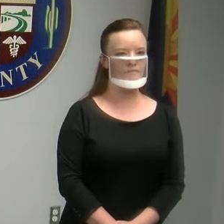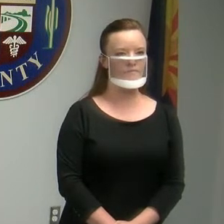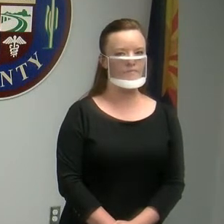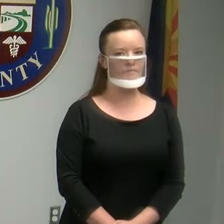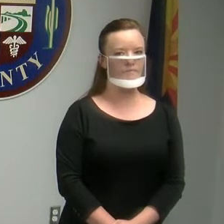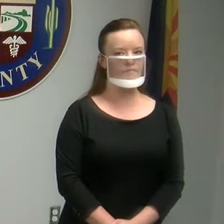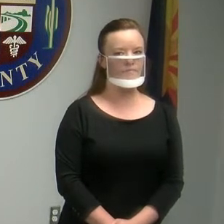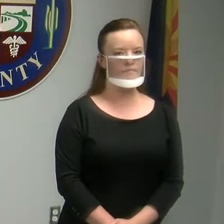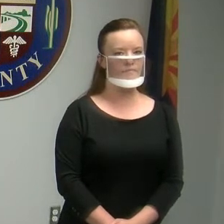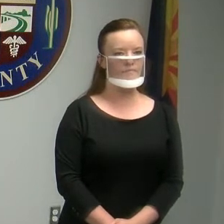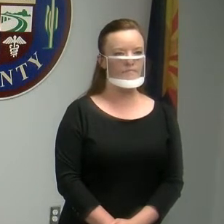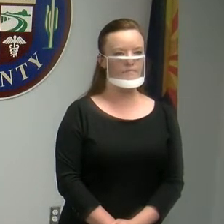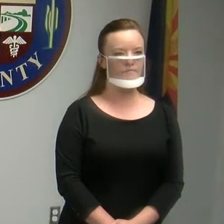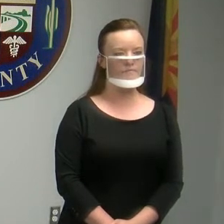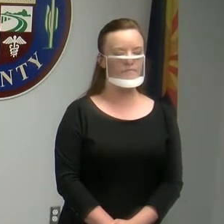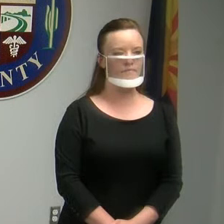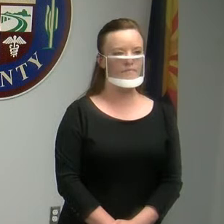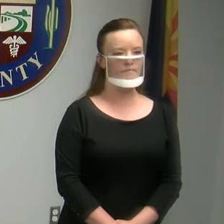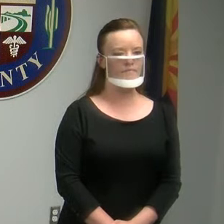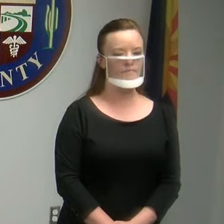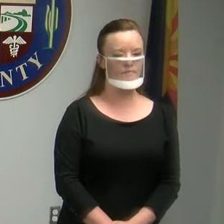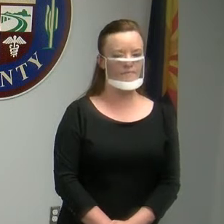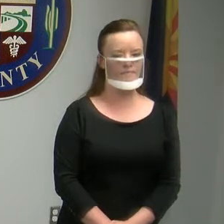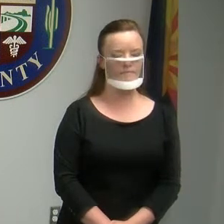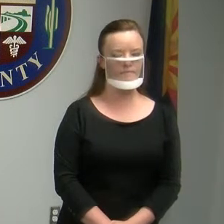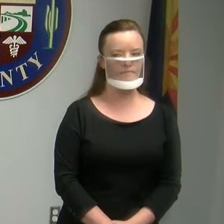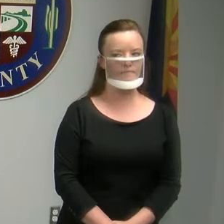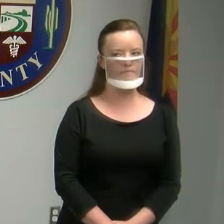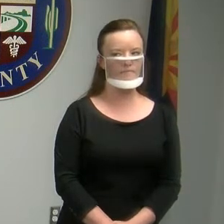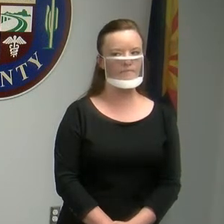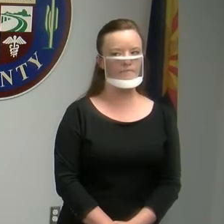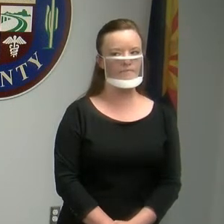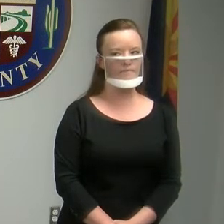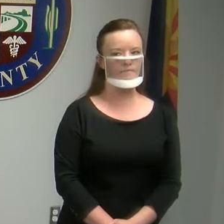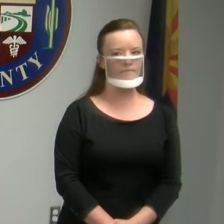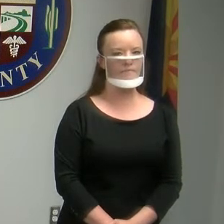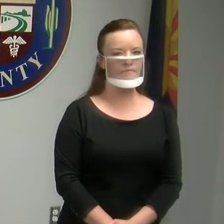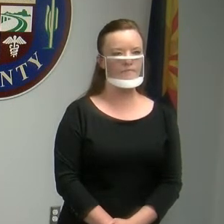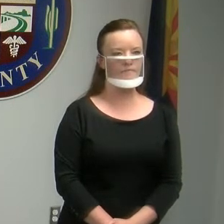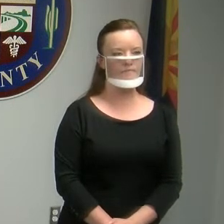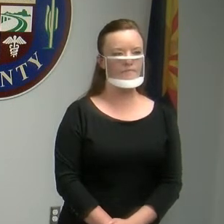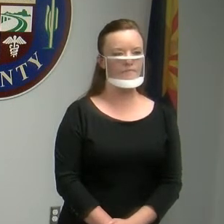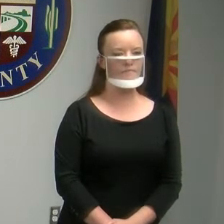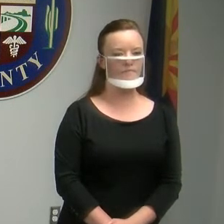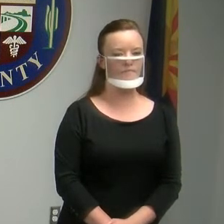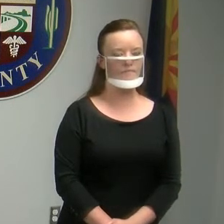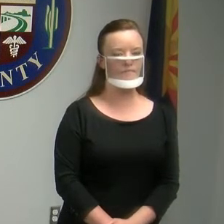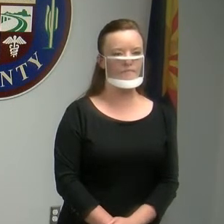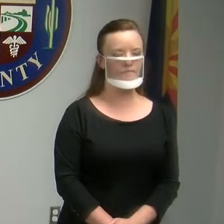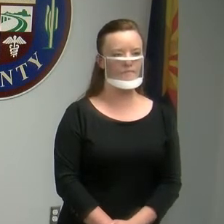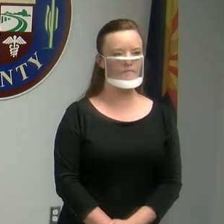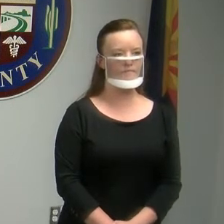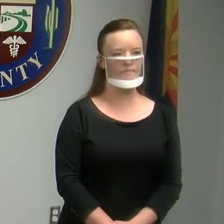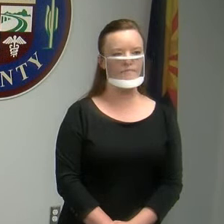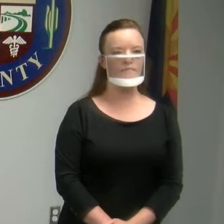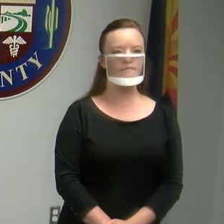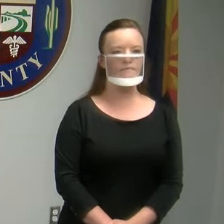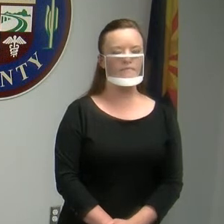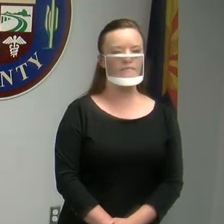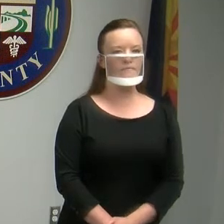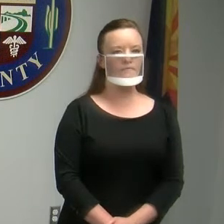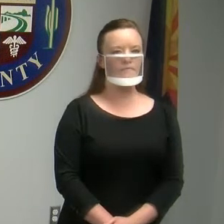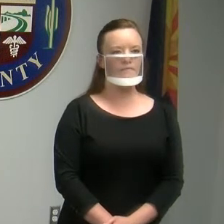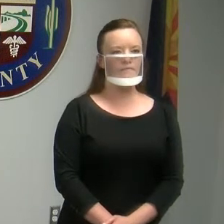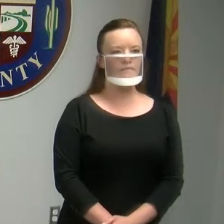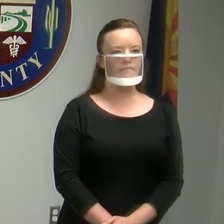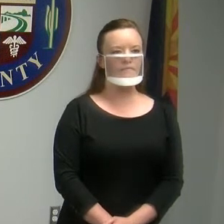ver quizás los colores más fuertes, que significa que son los datos que tenemos al momento. Y hay áreas que te muestran qué días todavía no